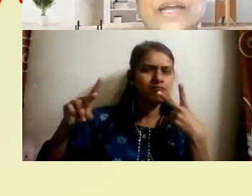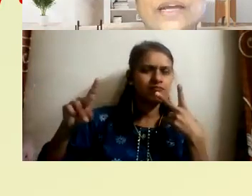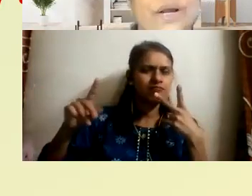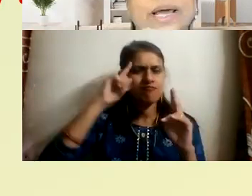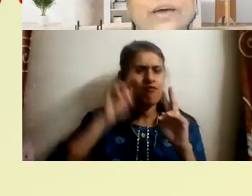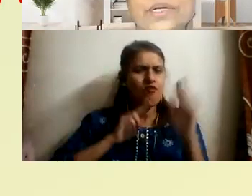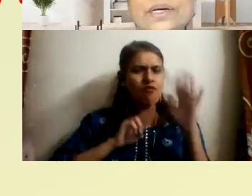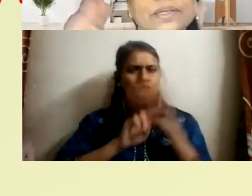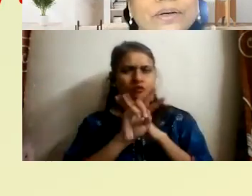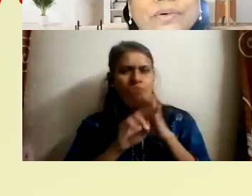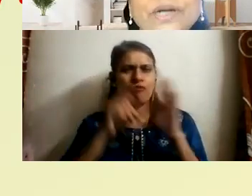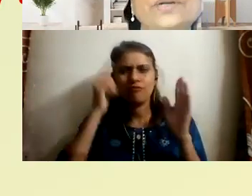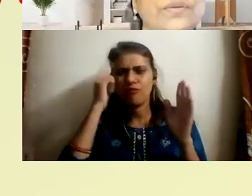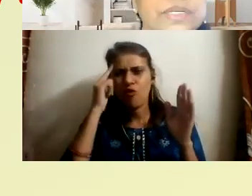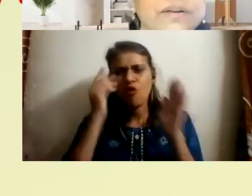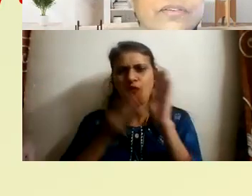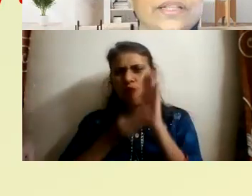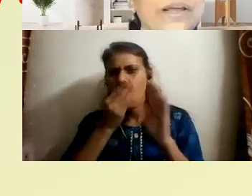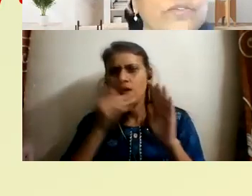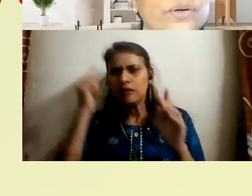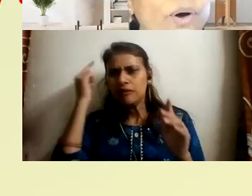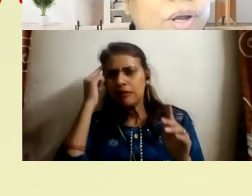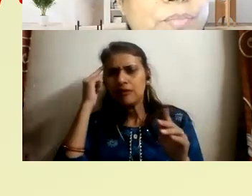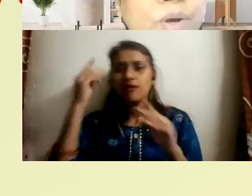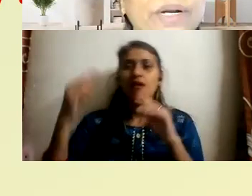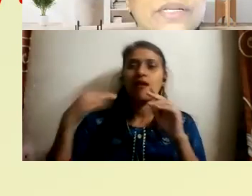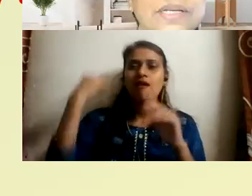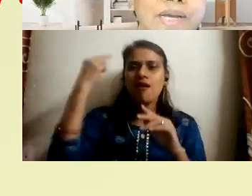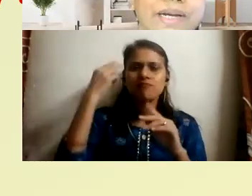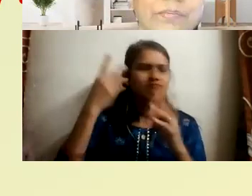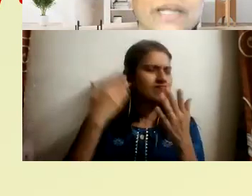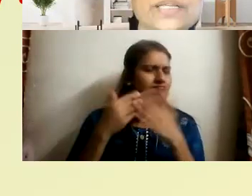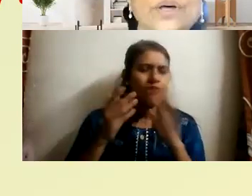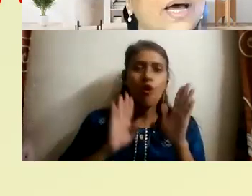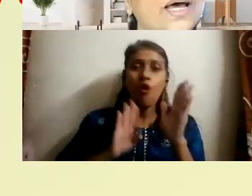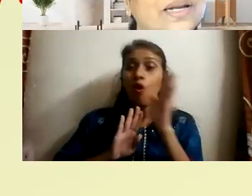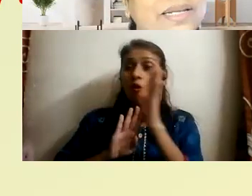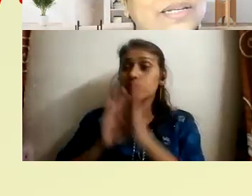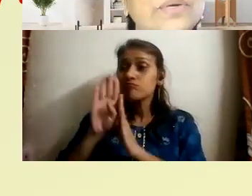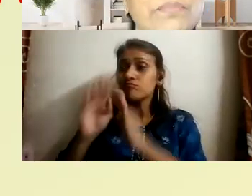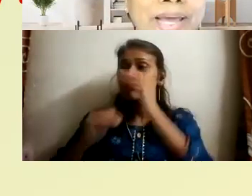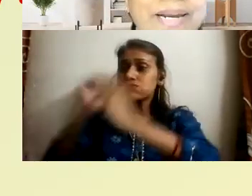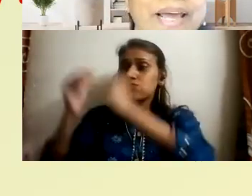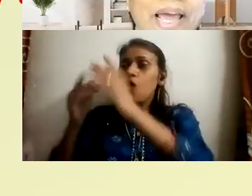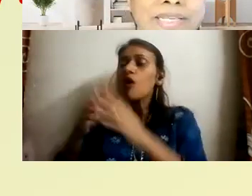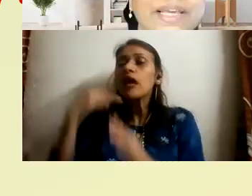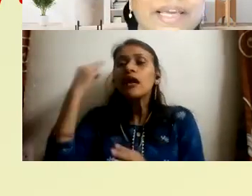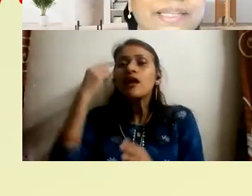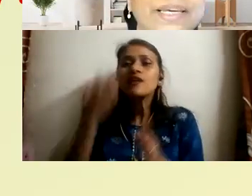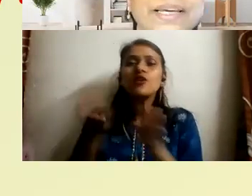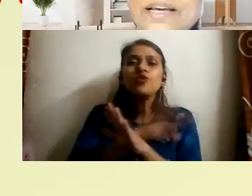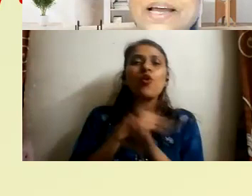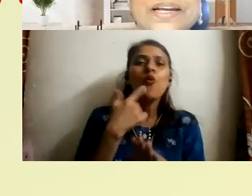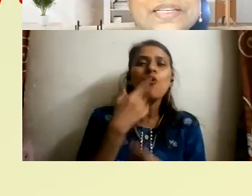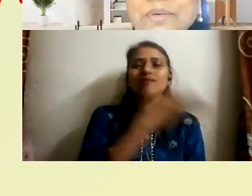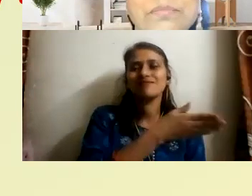in trying to adapt the world to himself and therefore all progress depends on the unreasonable man. ऐसे कहते